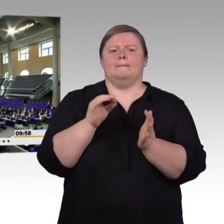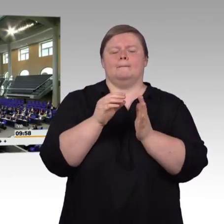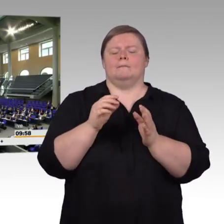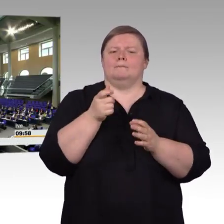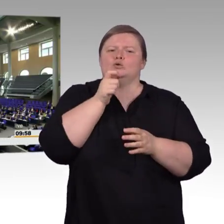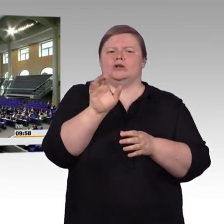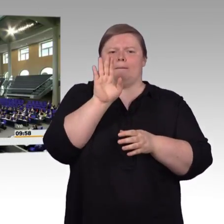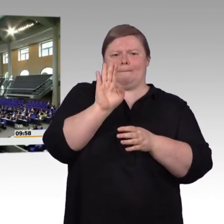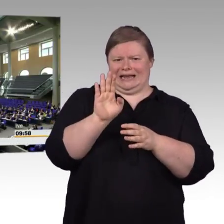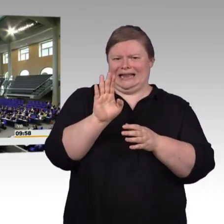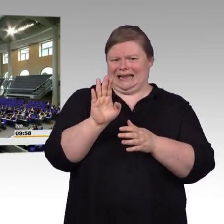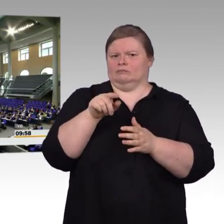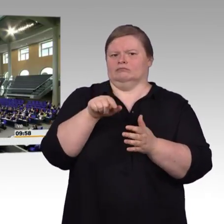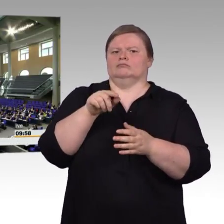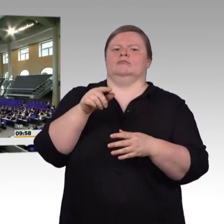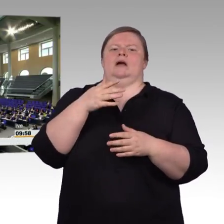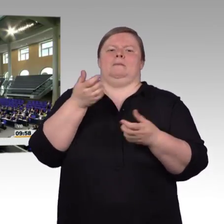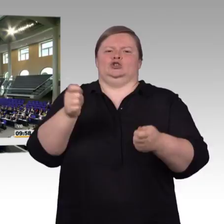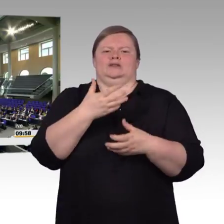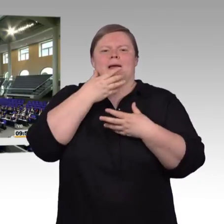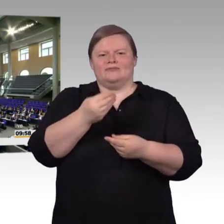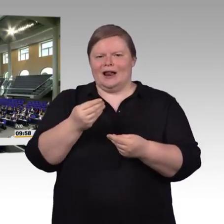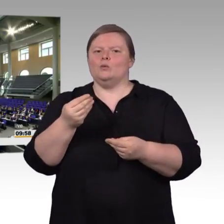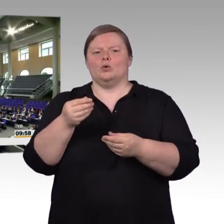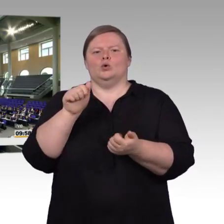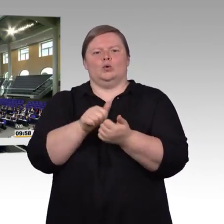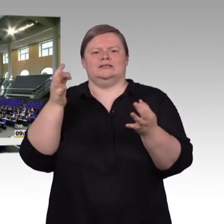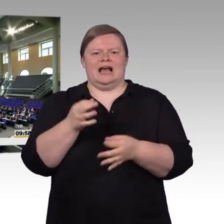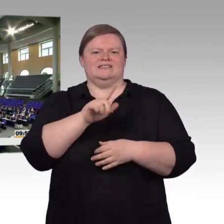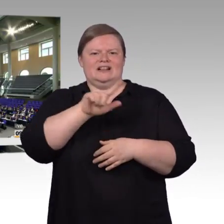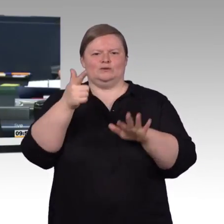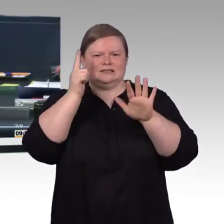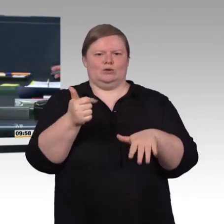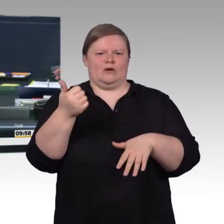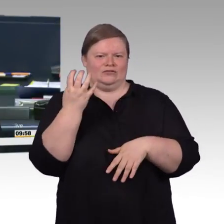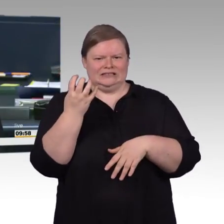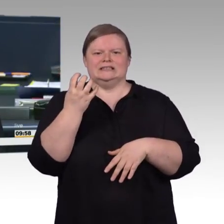Wer stimmt dagegen? Wer enthält sich? Dann ist die